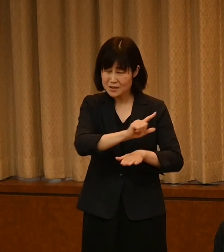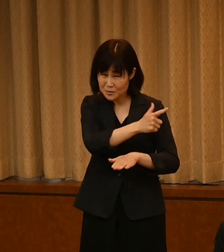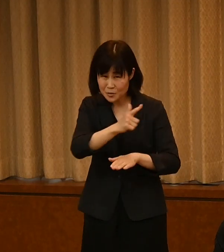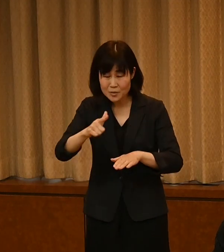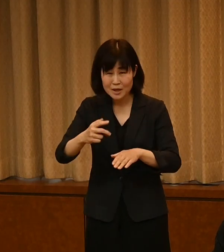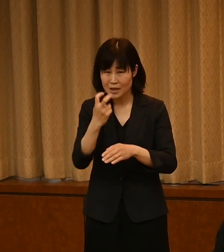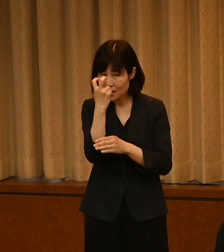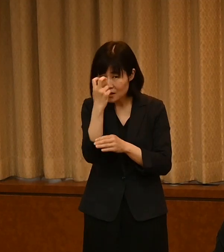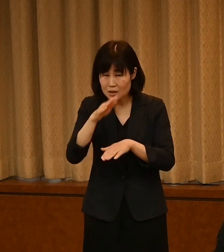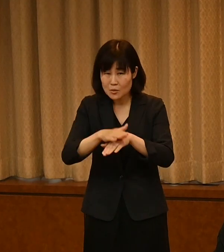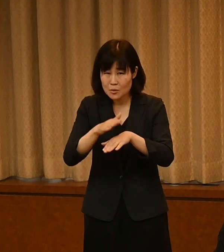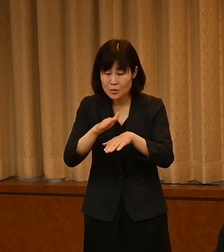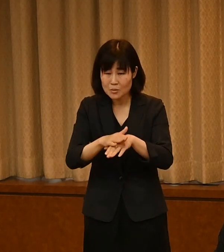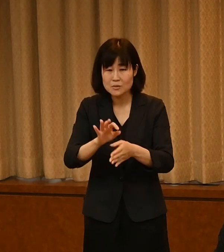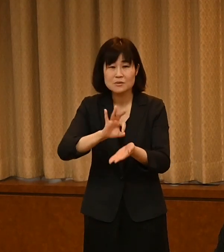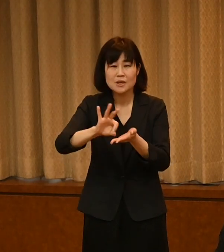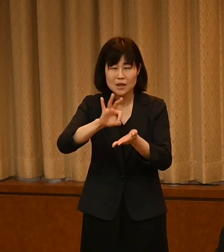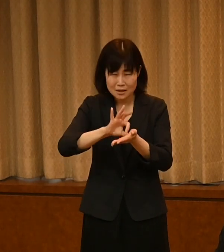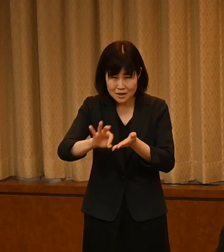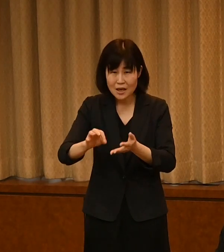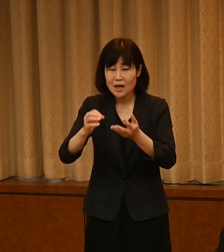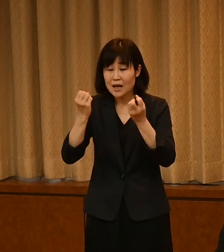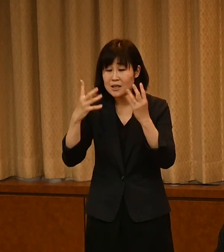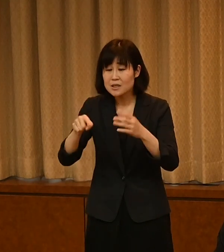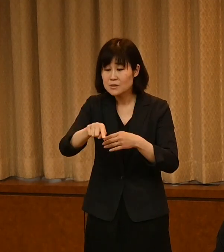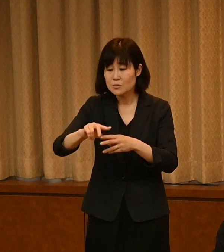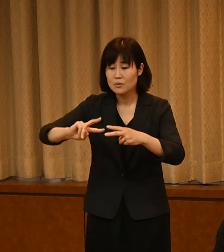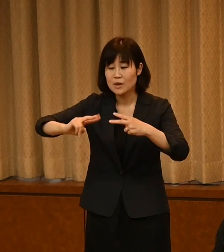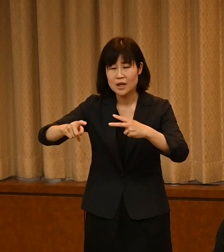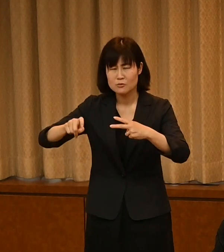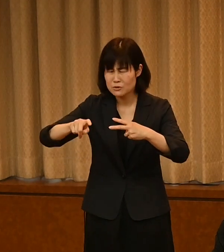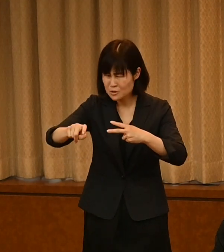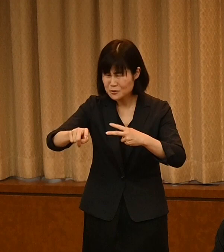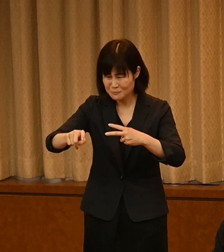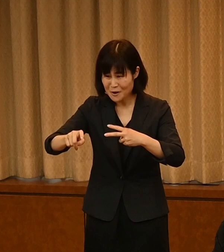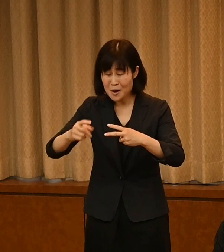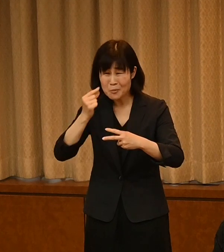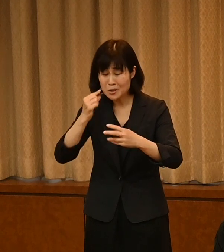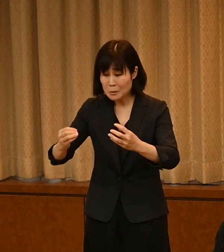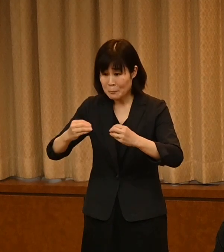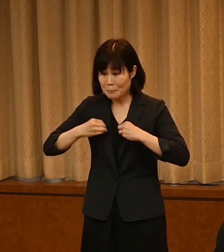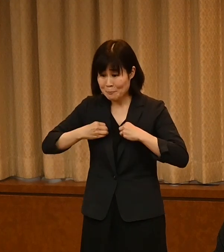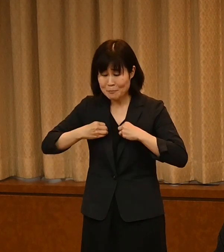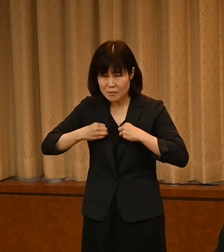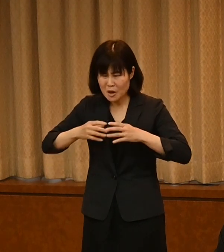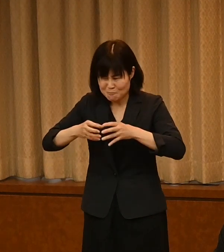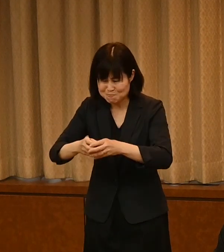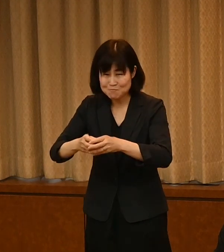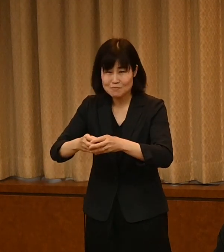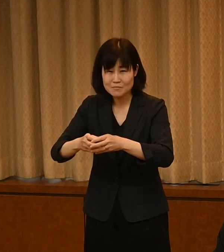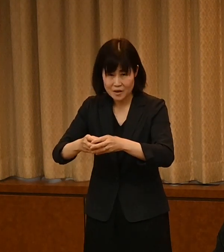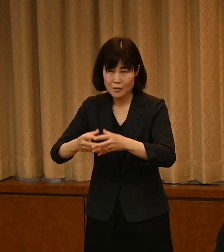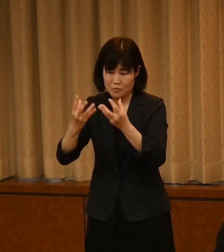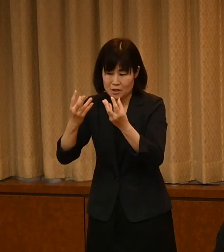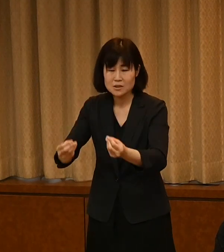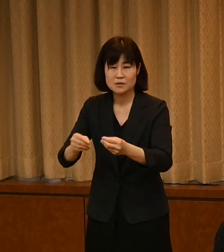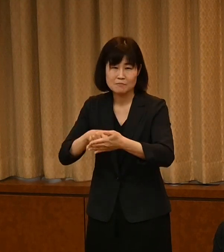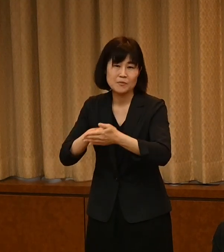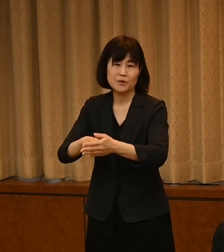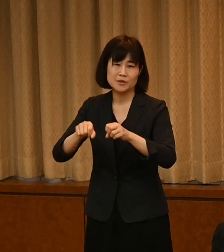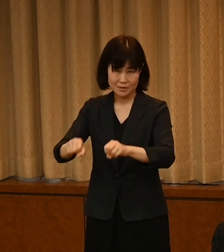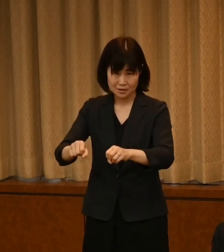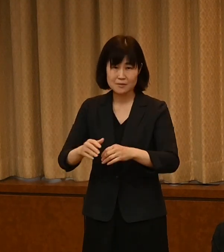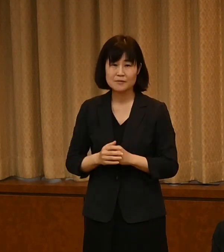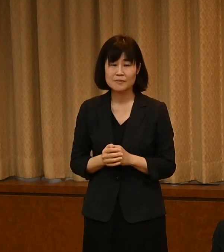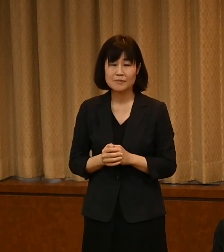見、封じ込めを図ってまいります。また感染対策の鍵でもあるワクチン接種の加速